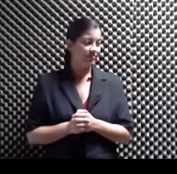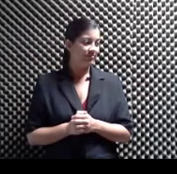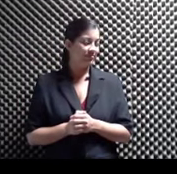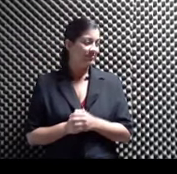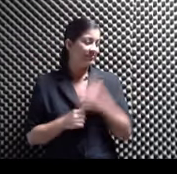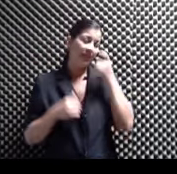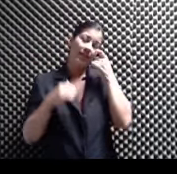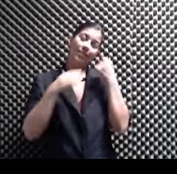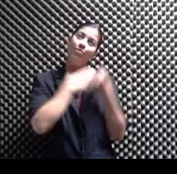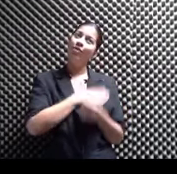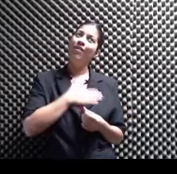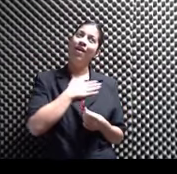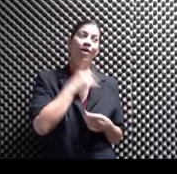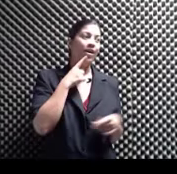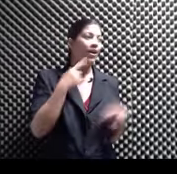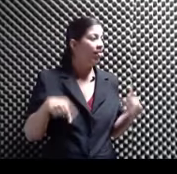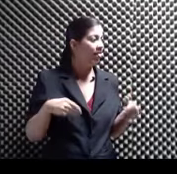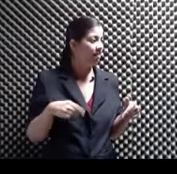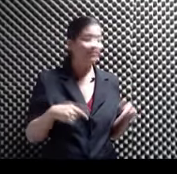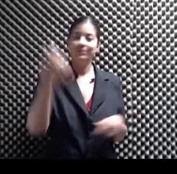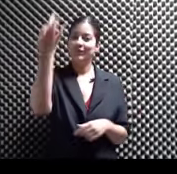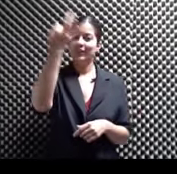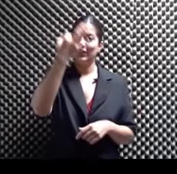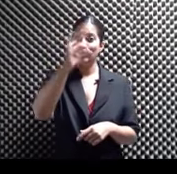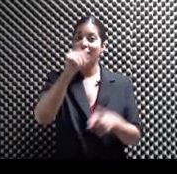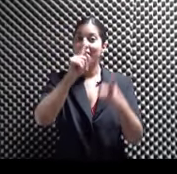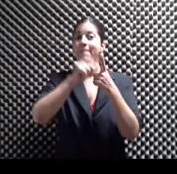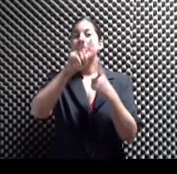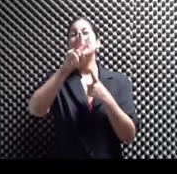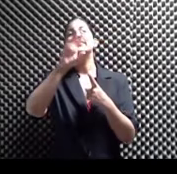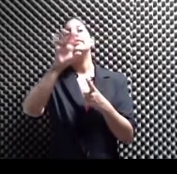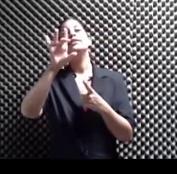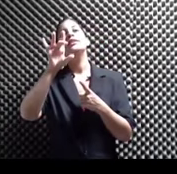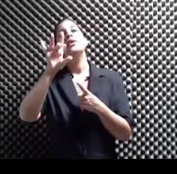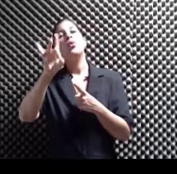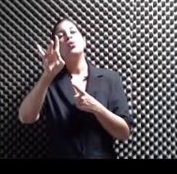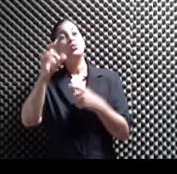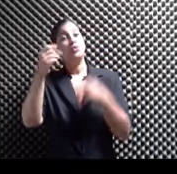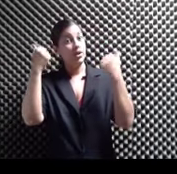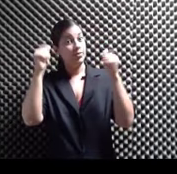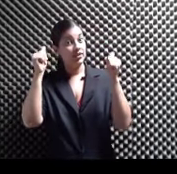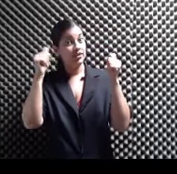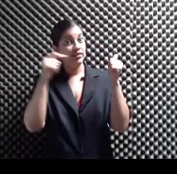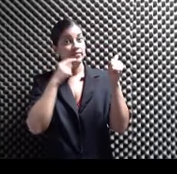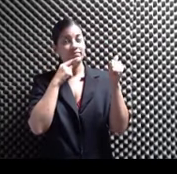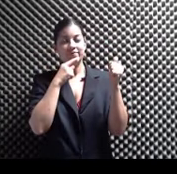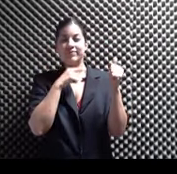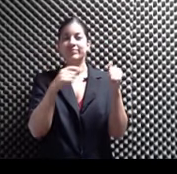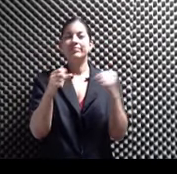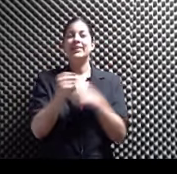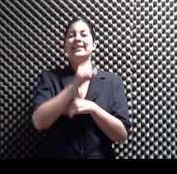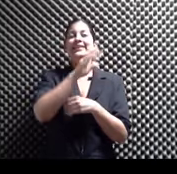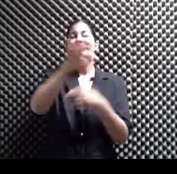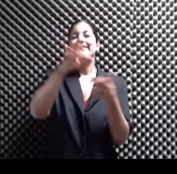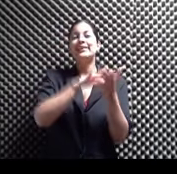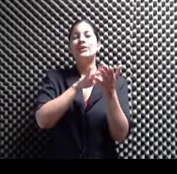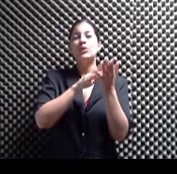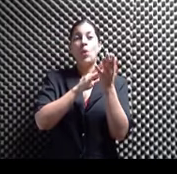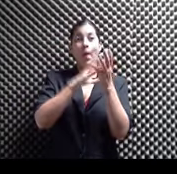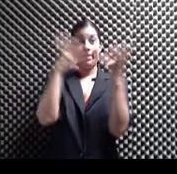por favor, mira, no me pongas nerviosa. Del 19 al 28 de abril. Sí. En la sala Carlos Marichal del Centro de